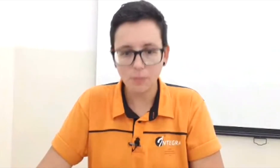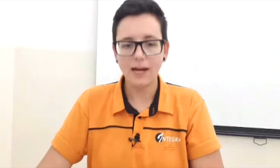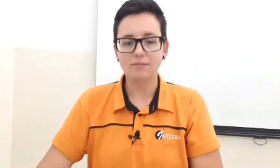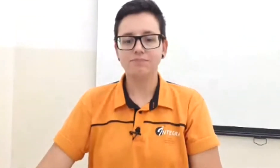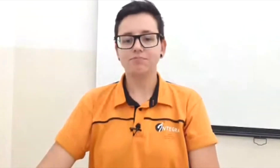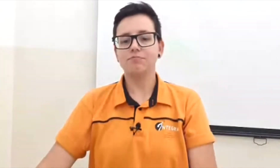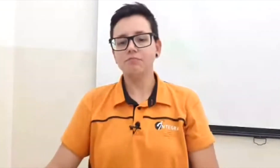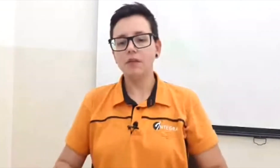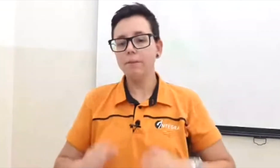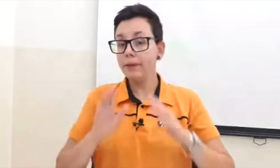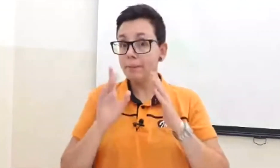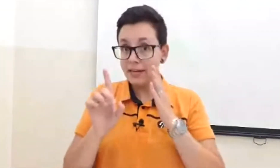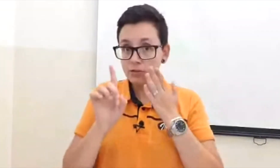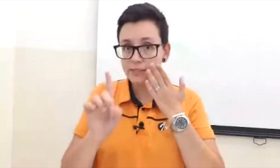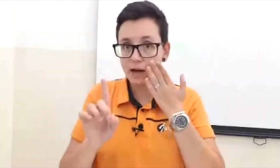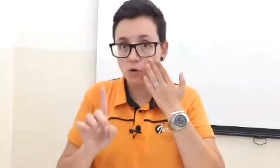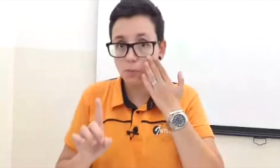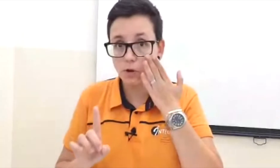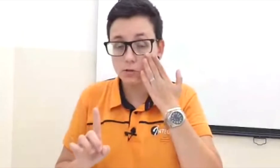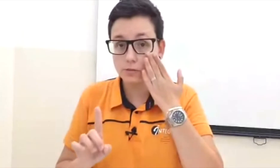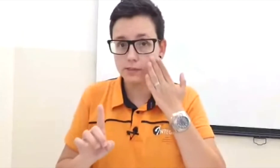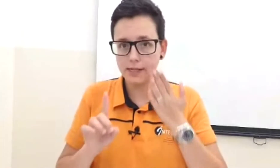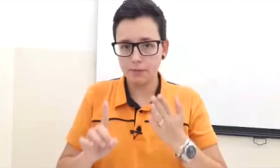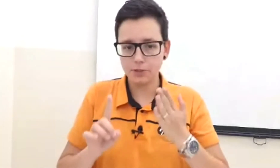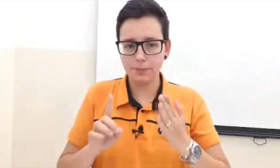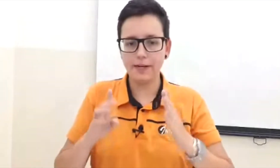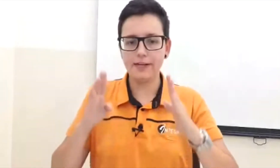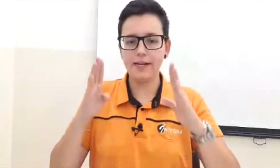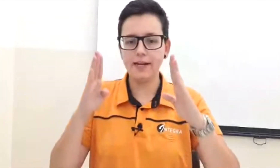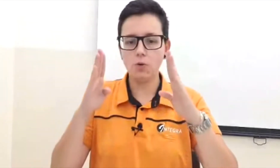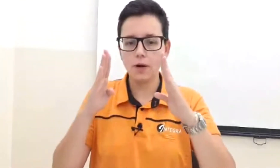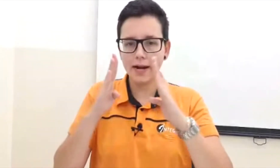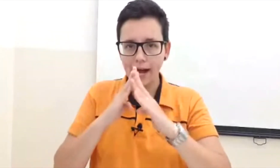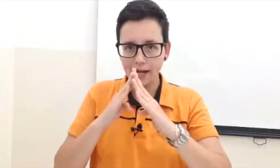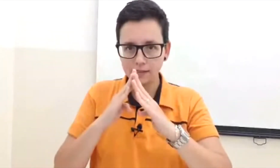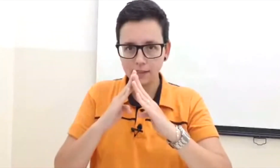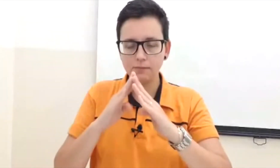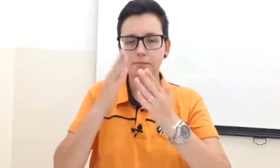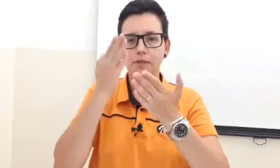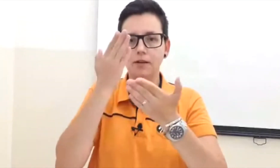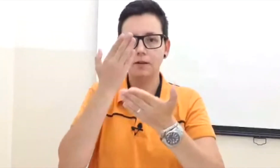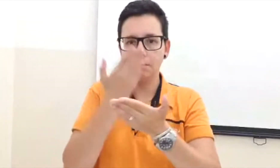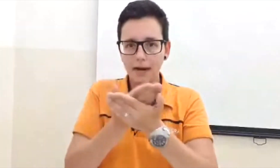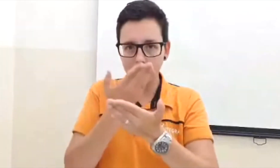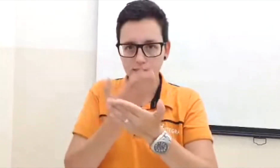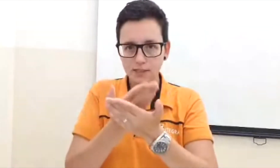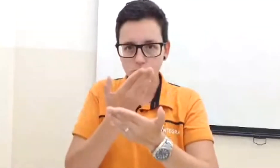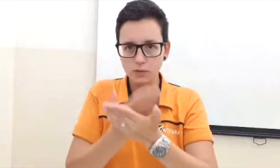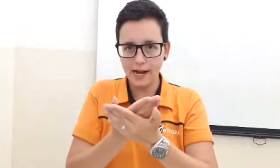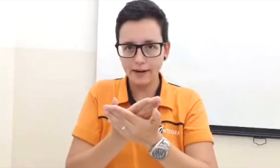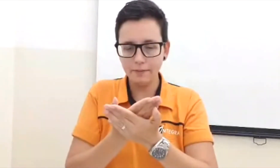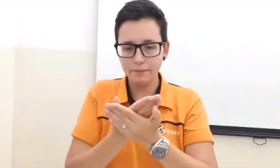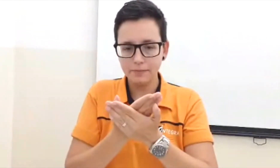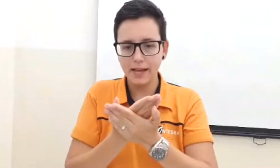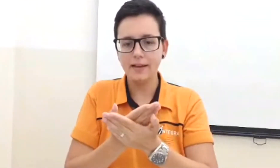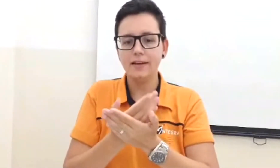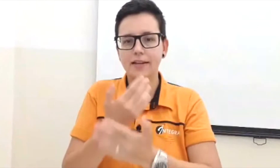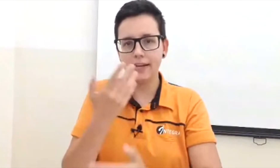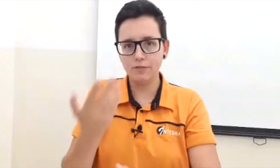lá. Primeiro sinal composto que você acabou de aprender é o casa mais estudar, né? Que ele